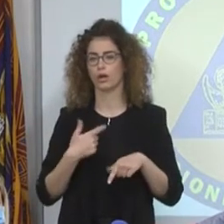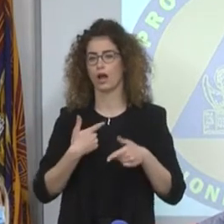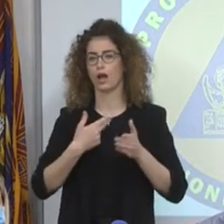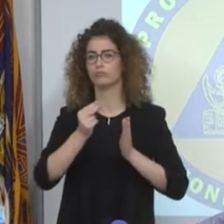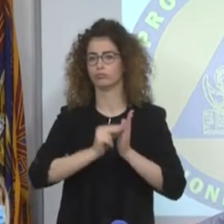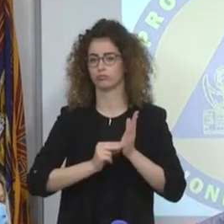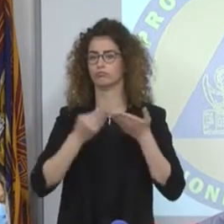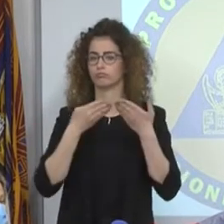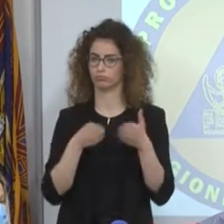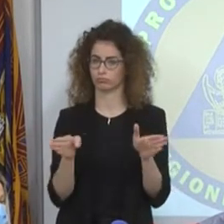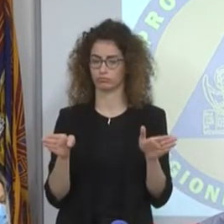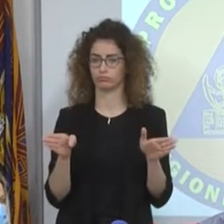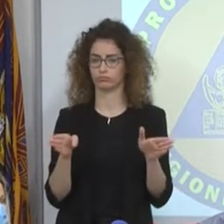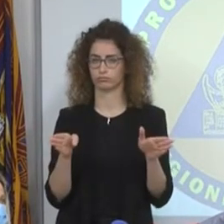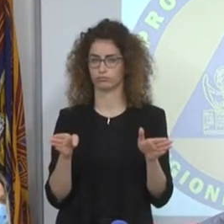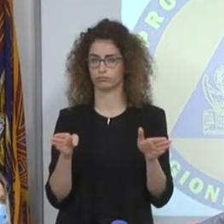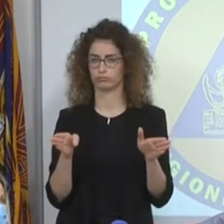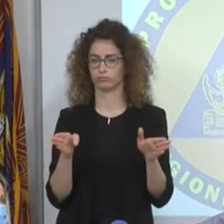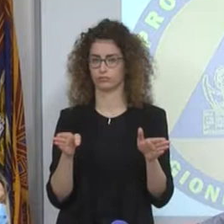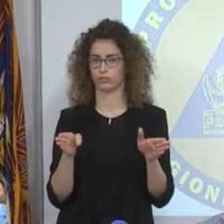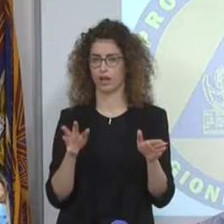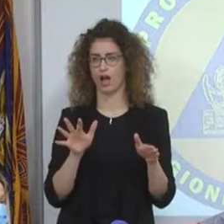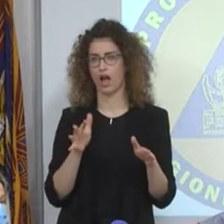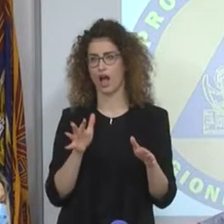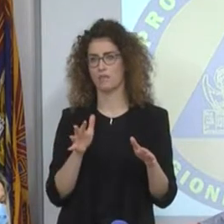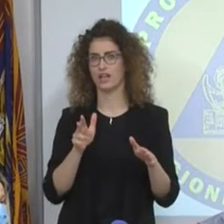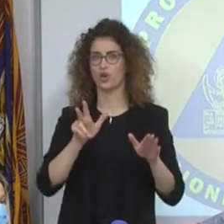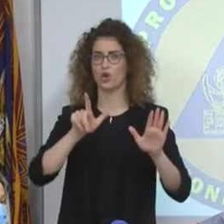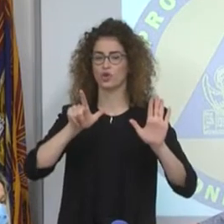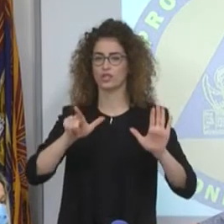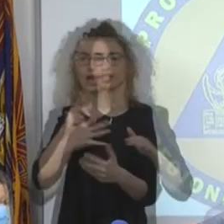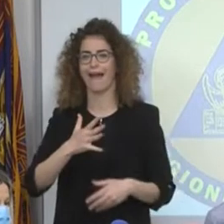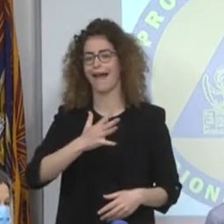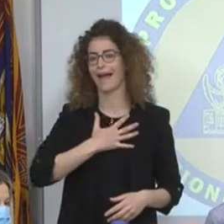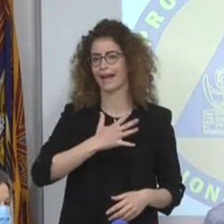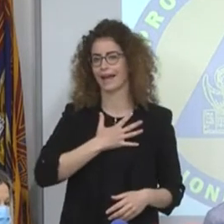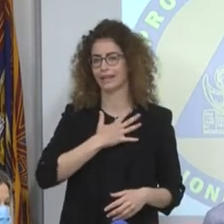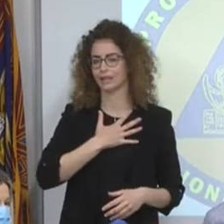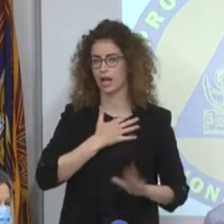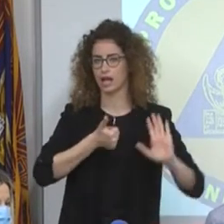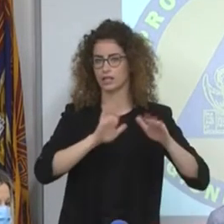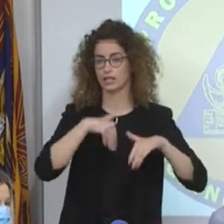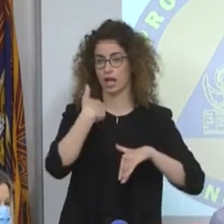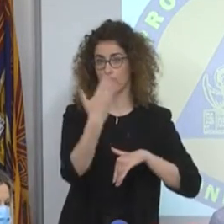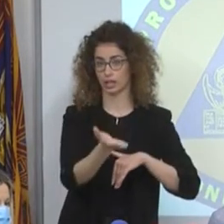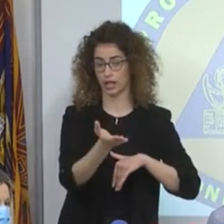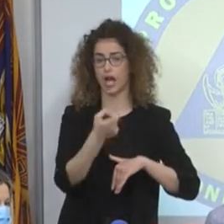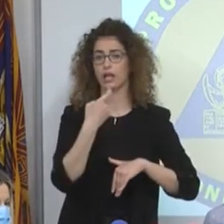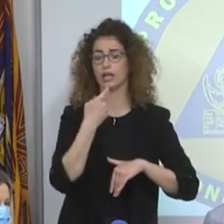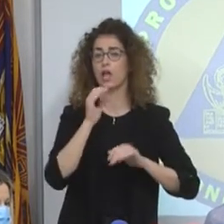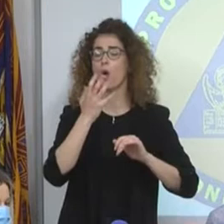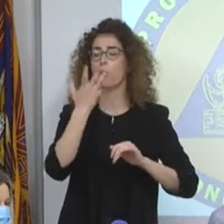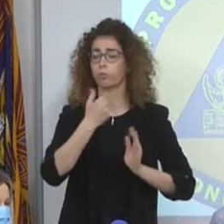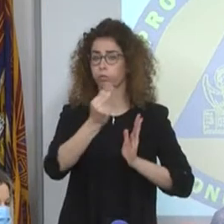aperti in questo momento posti liberi per almeno 72.000 posti sopra i 60 anni. Chi volesse